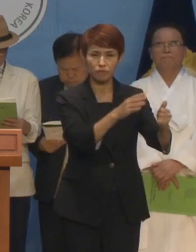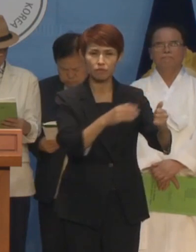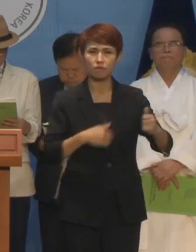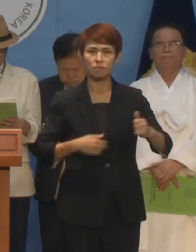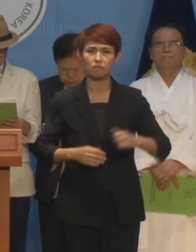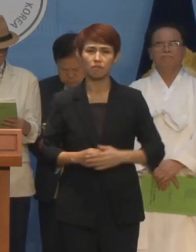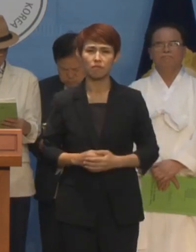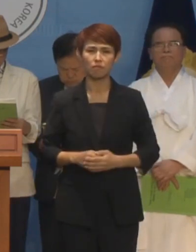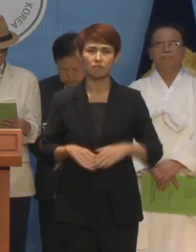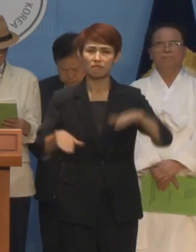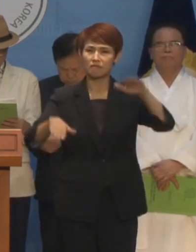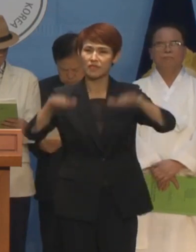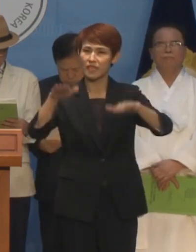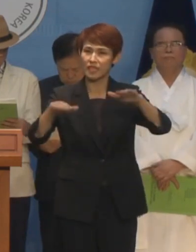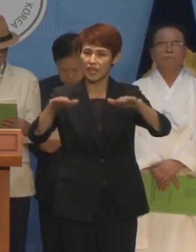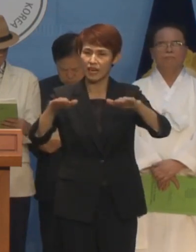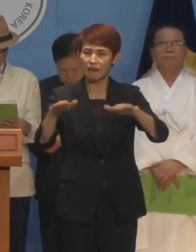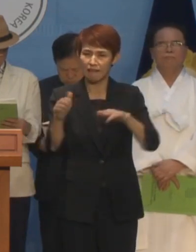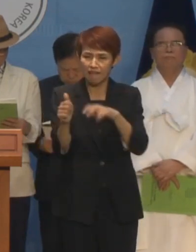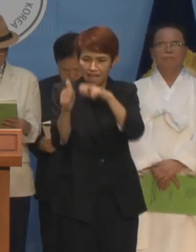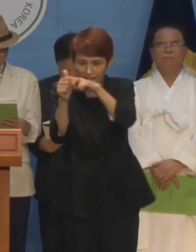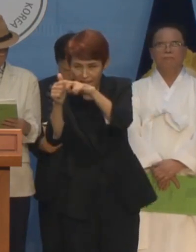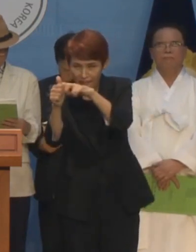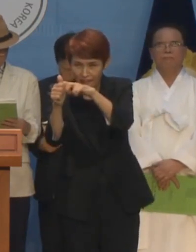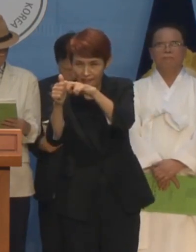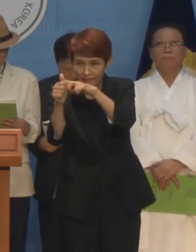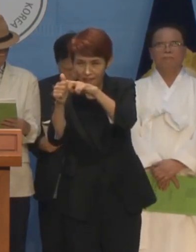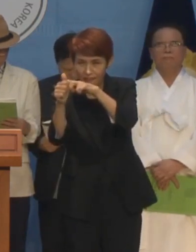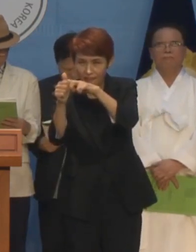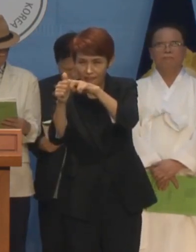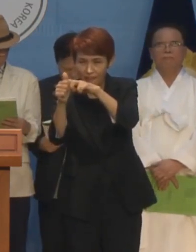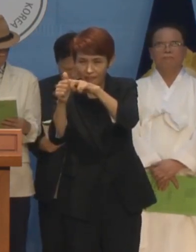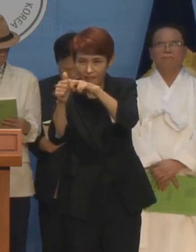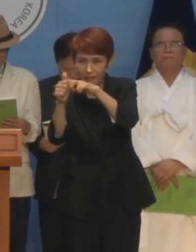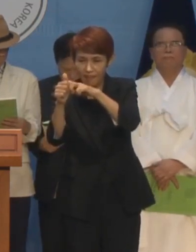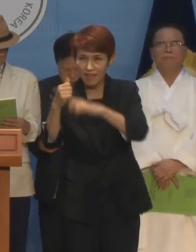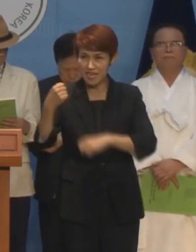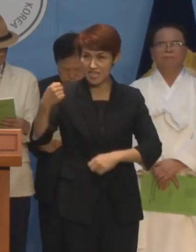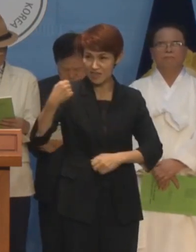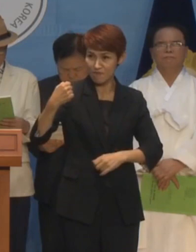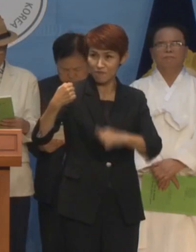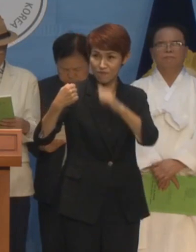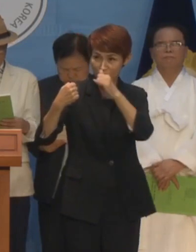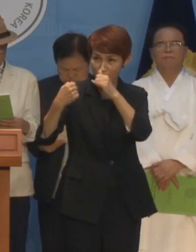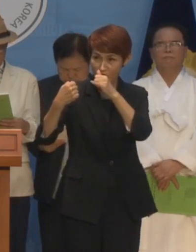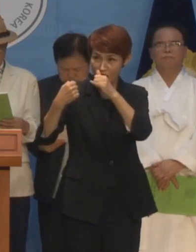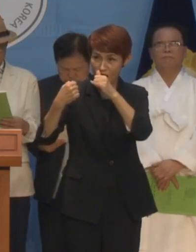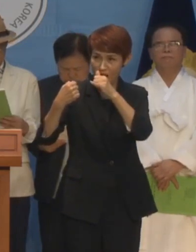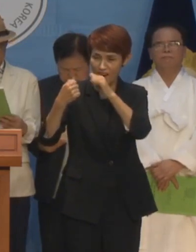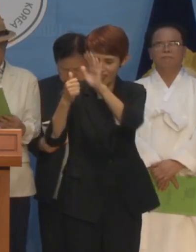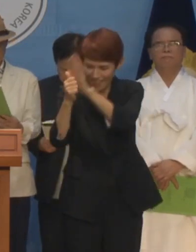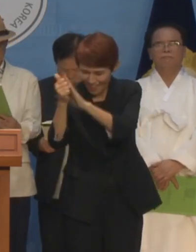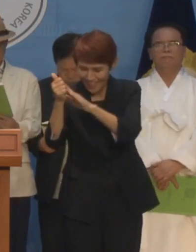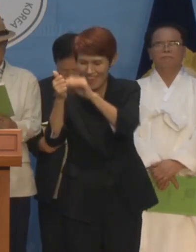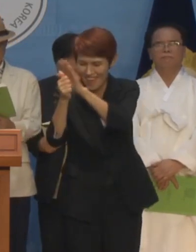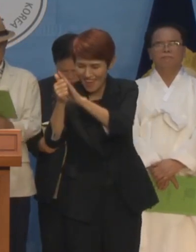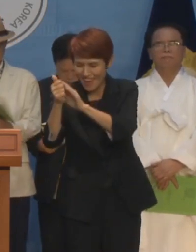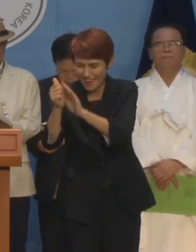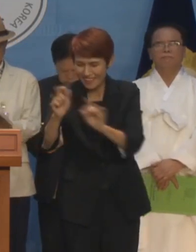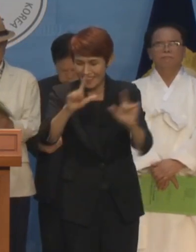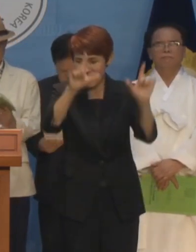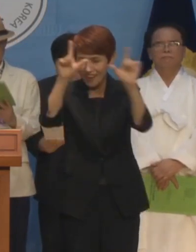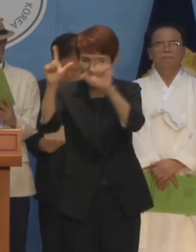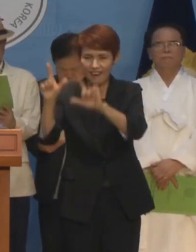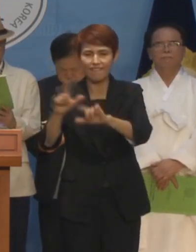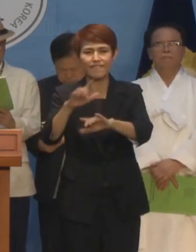사회제도에 기대며 이익을 보며 크고 힘센 자에게 아부하며 살아가는